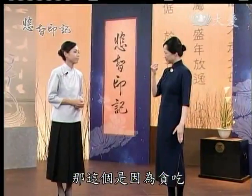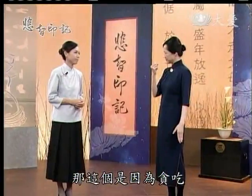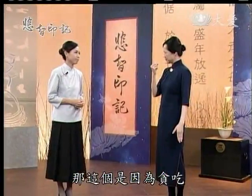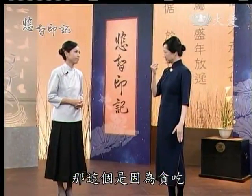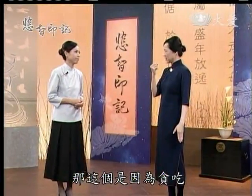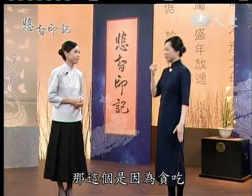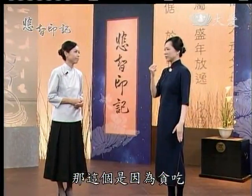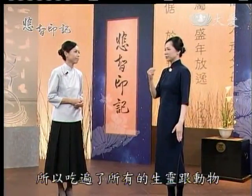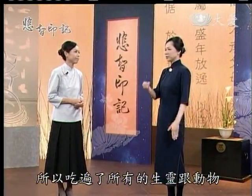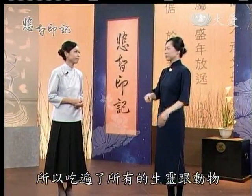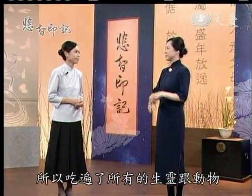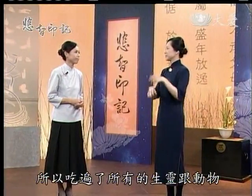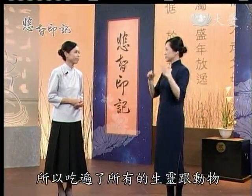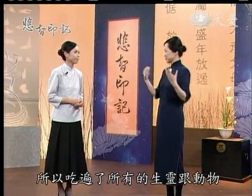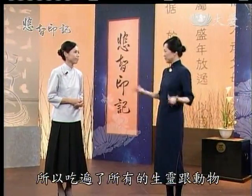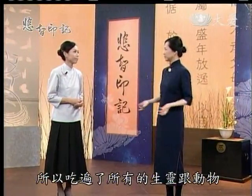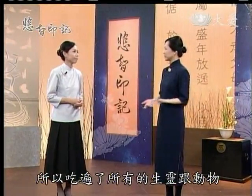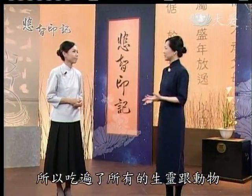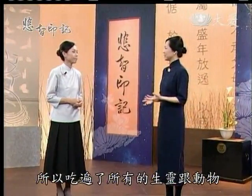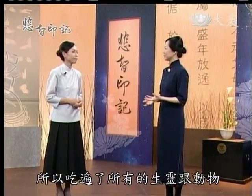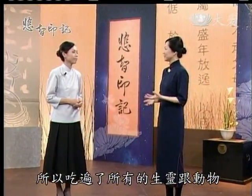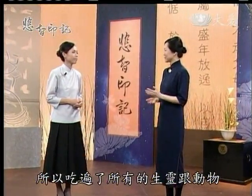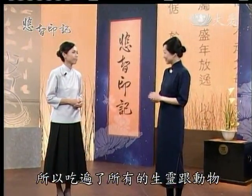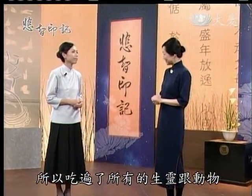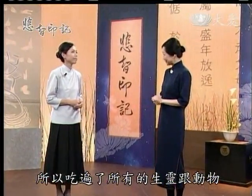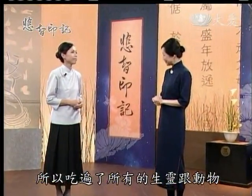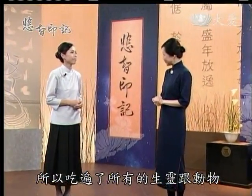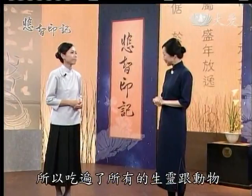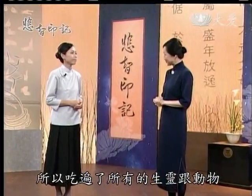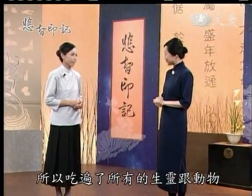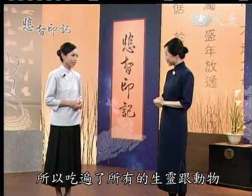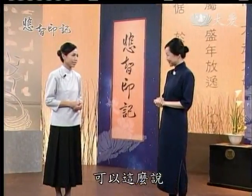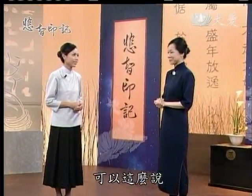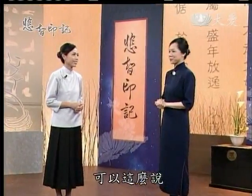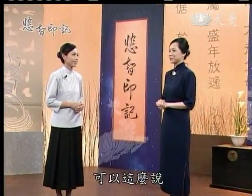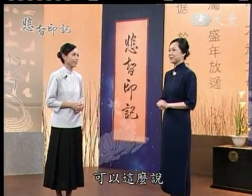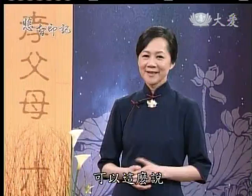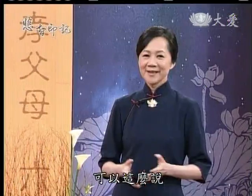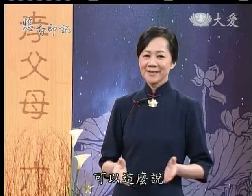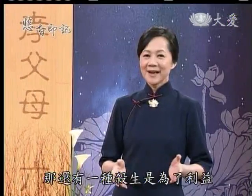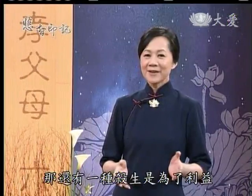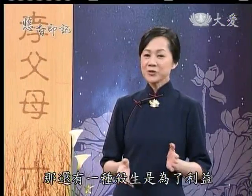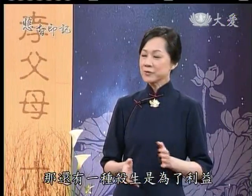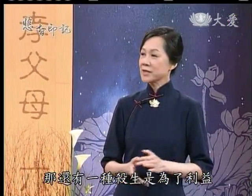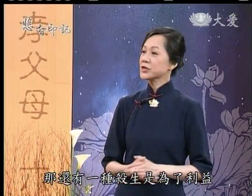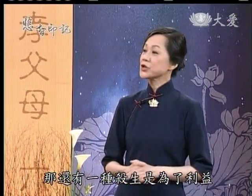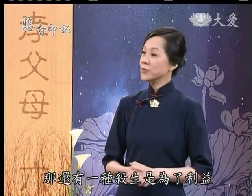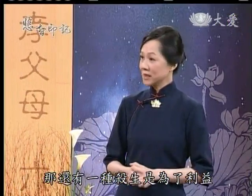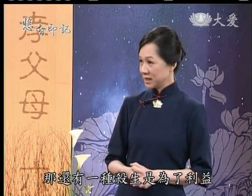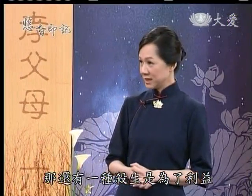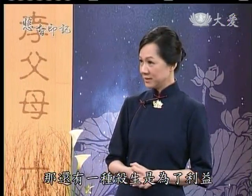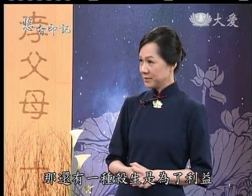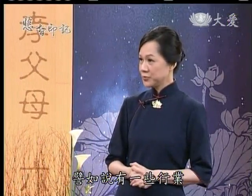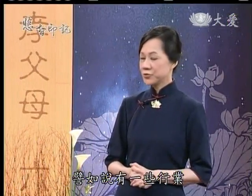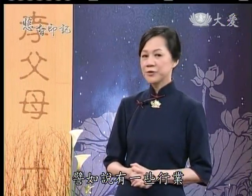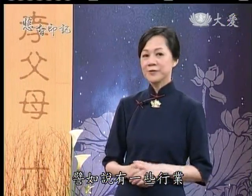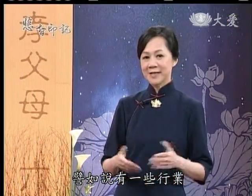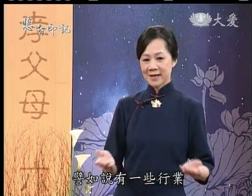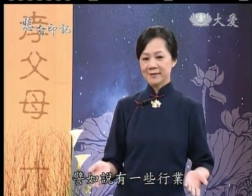所以吃遍了所有的生灵跟动物，可以这么说。 那还有一种杀生是为了利益，譬如说有一些行